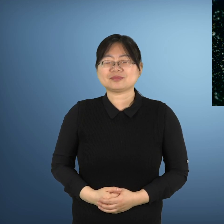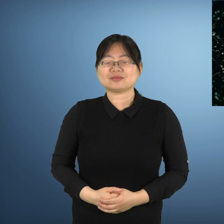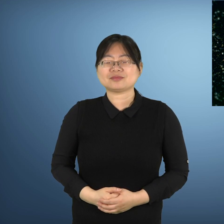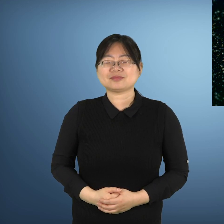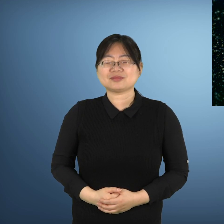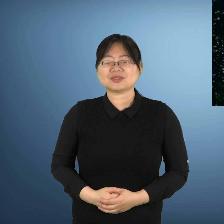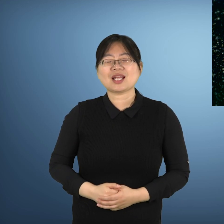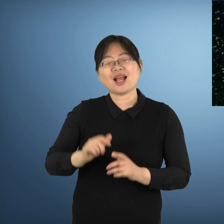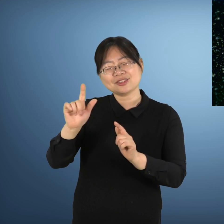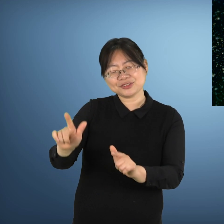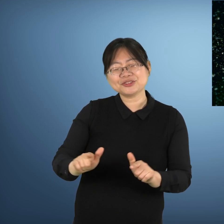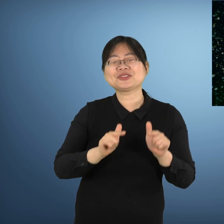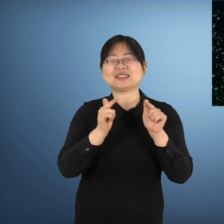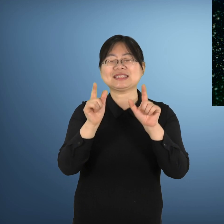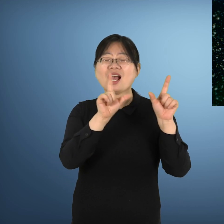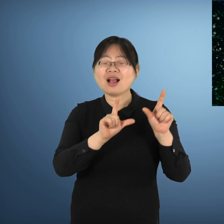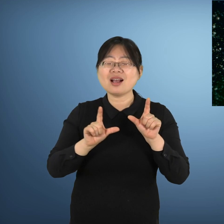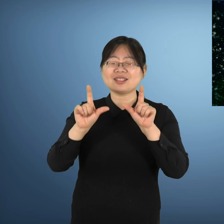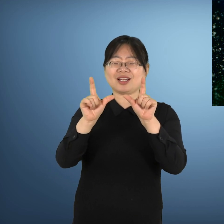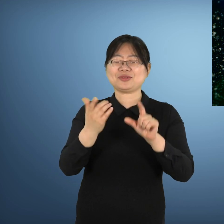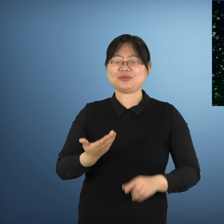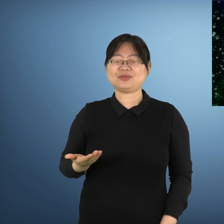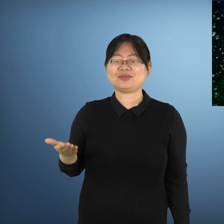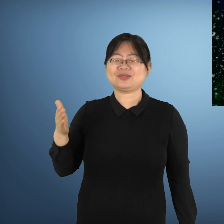하루를 살아도